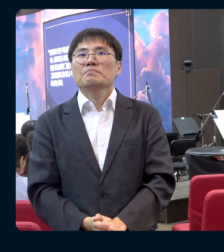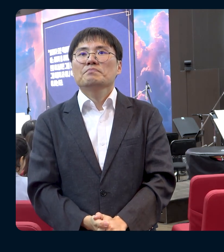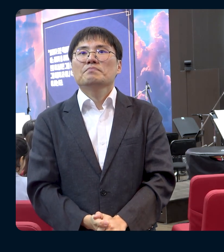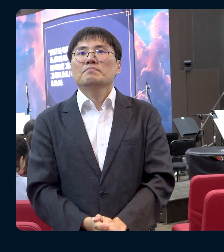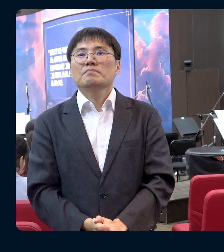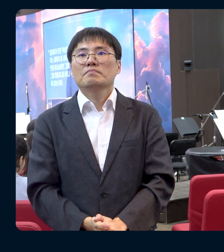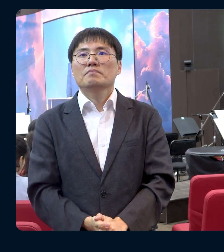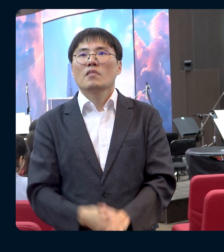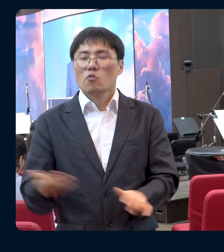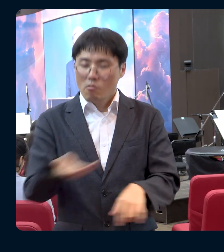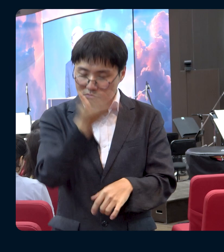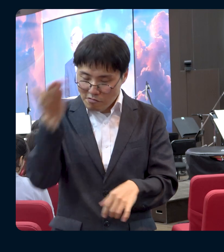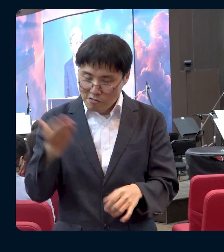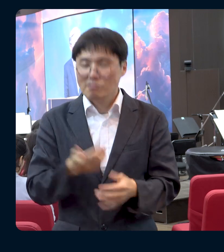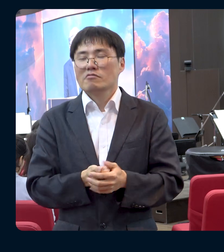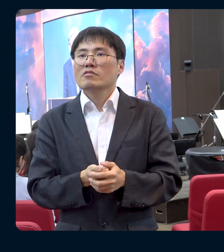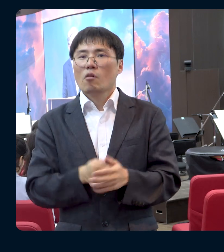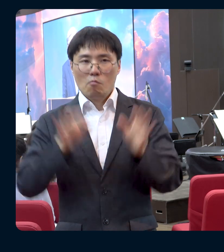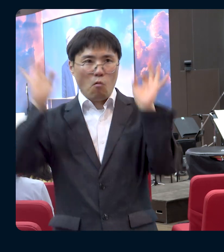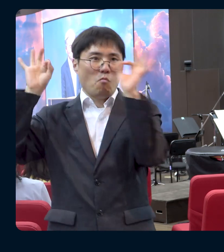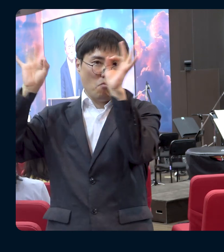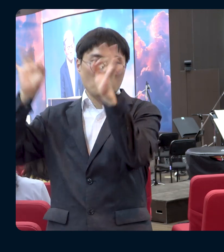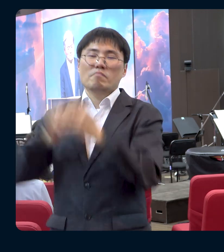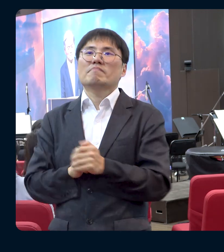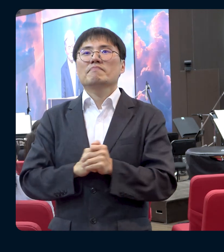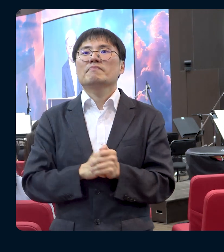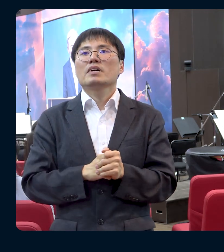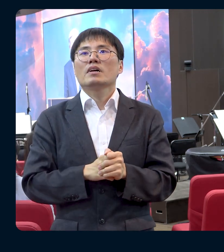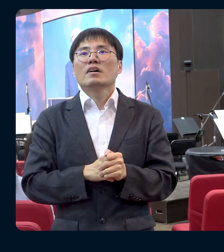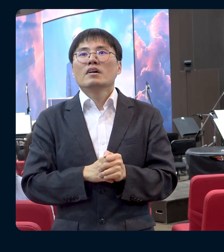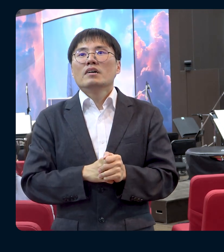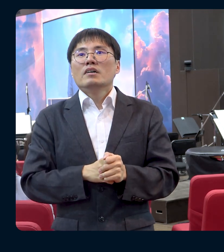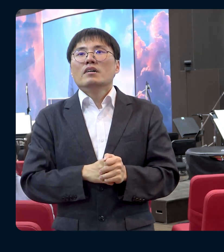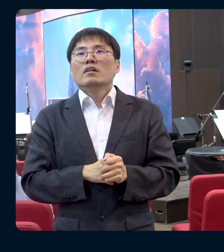아니하는지라. 여러분 보십시오.